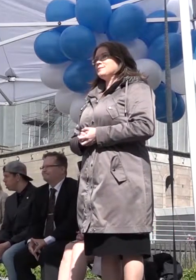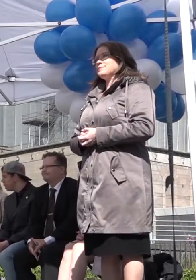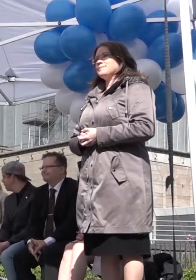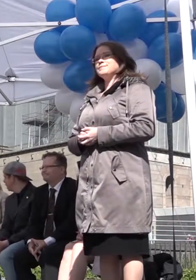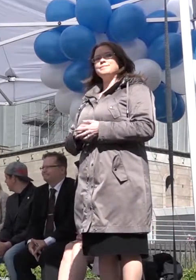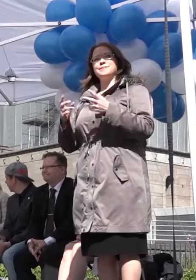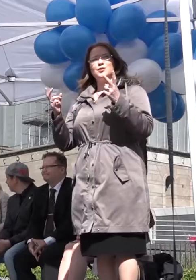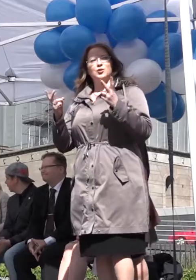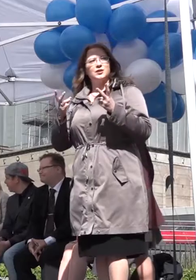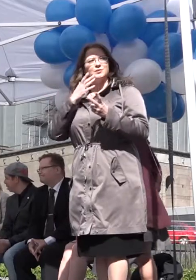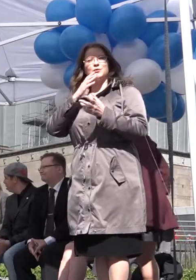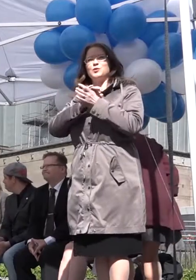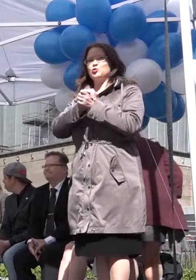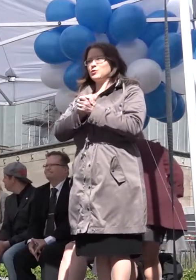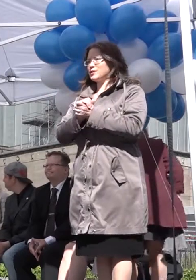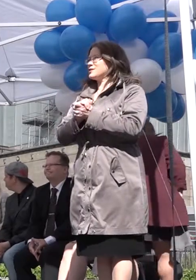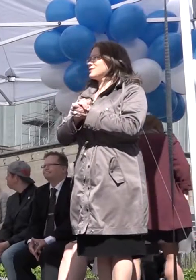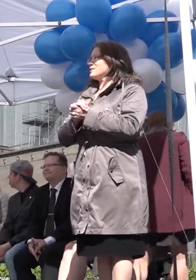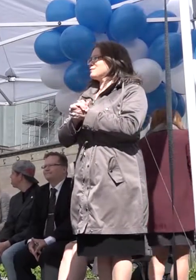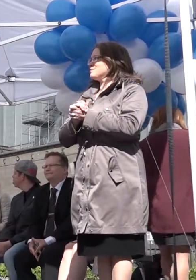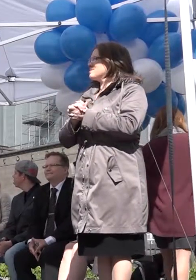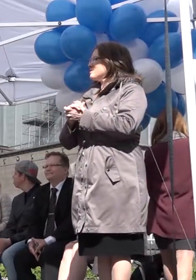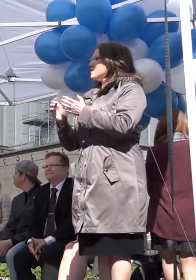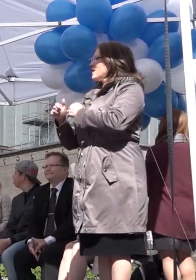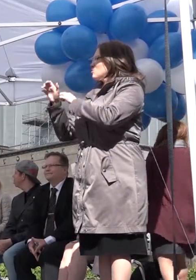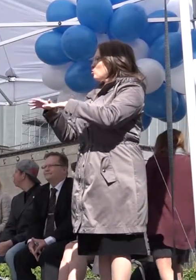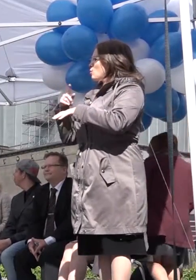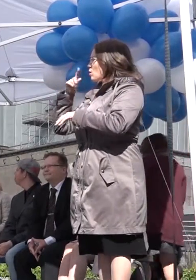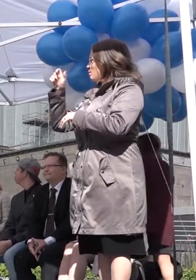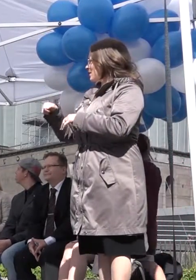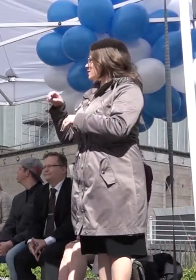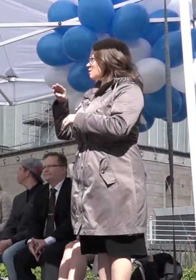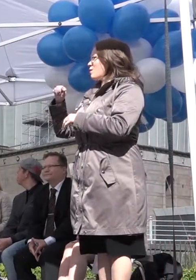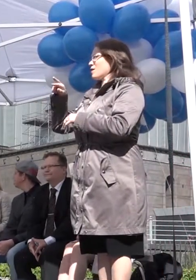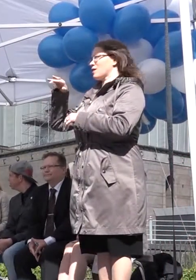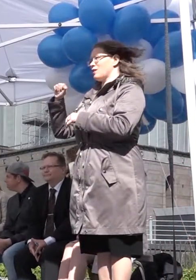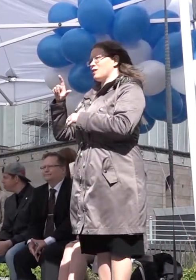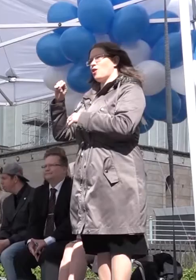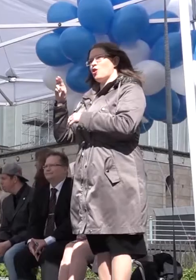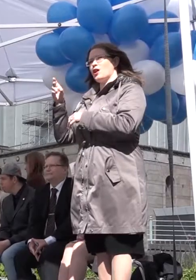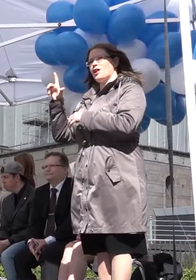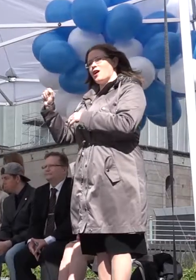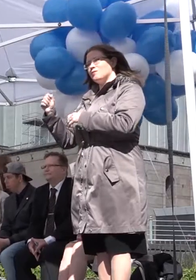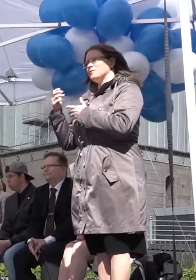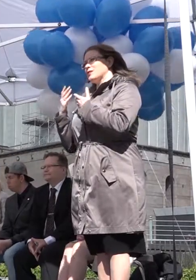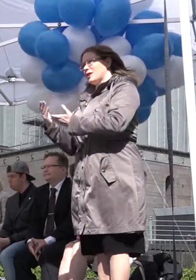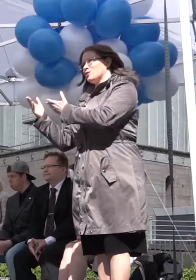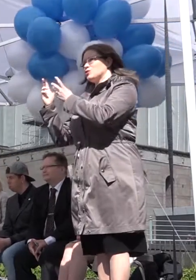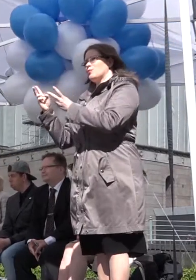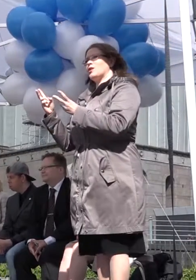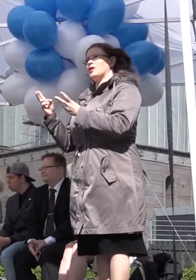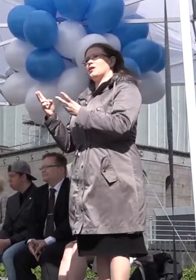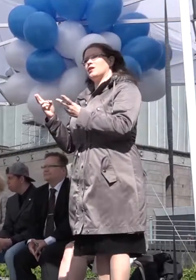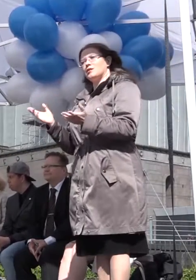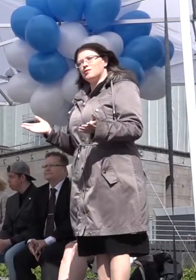No niin, hyvät ystävät, kiitoksia eduskunnan puhemies Marja Lohelalle näistä kannustuksen ja